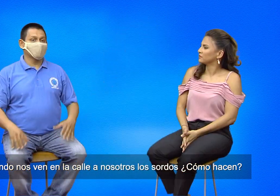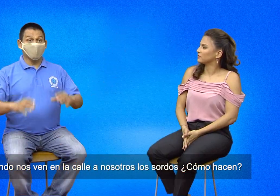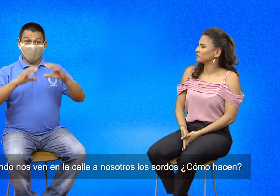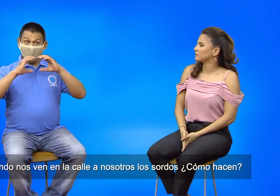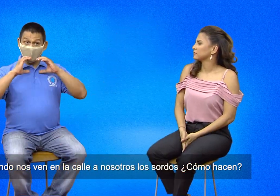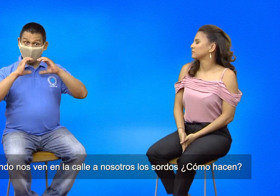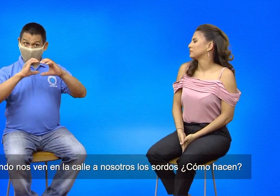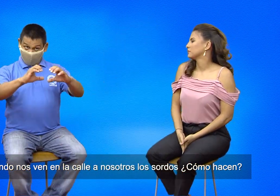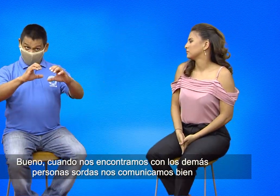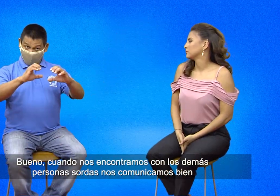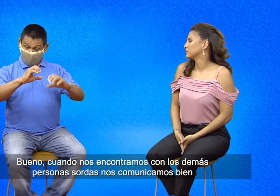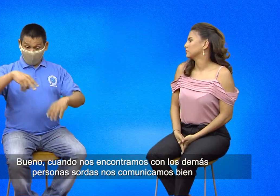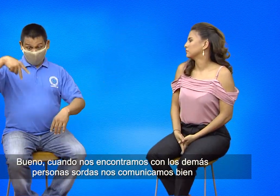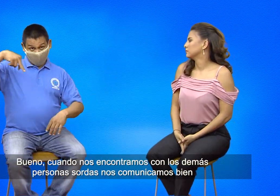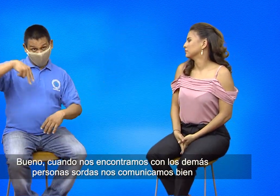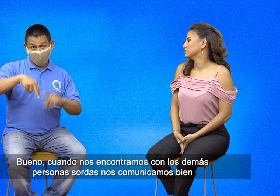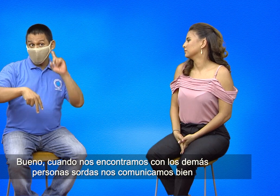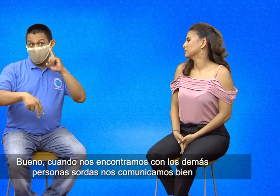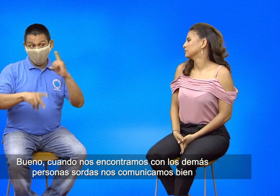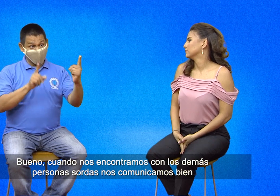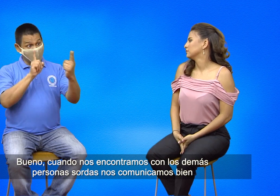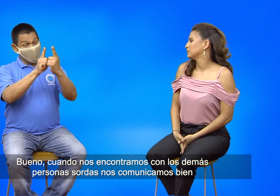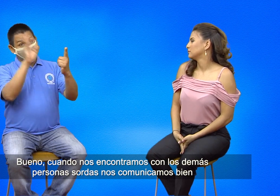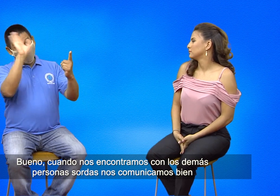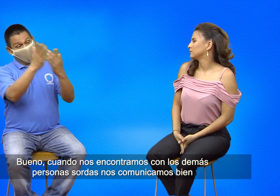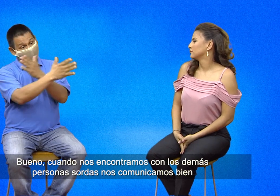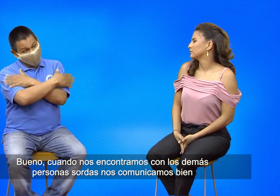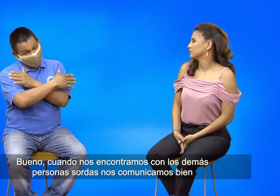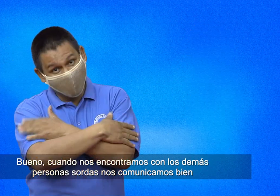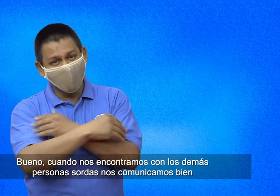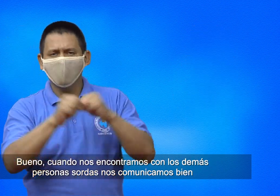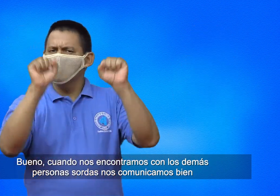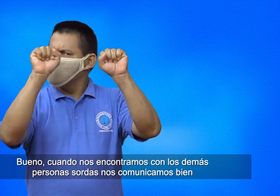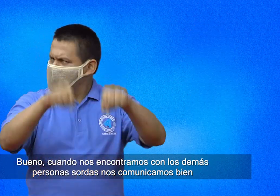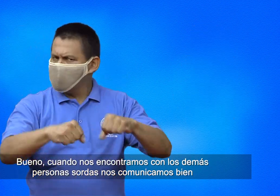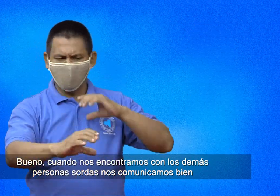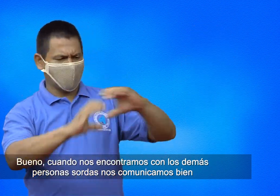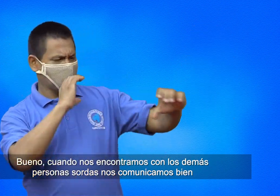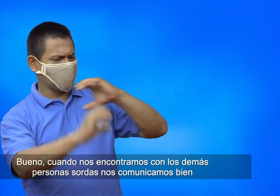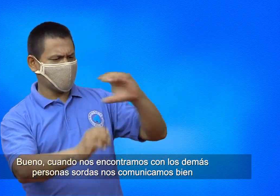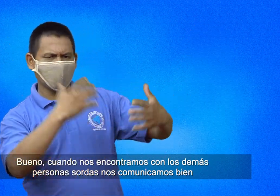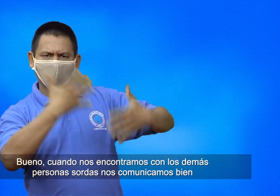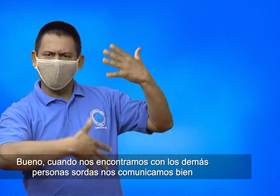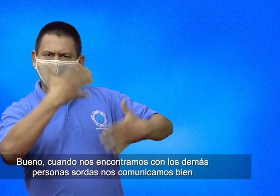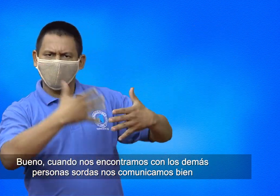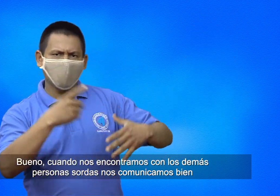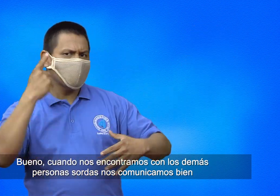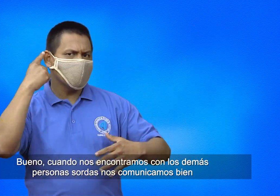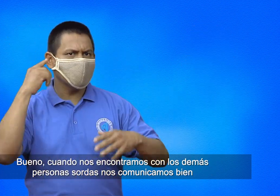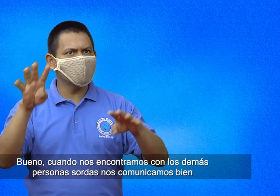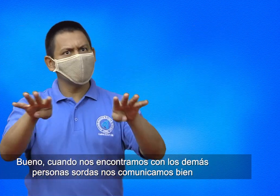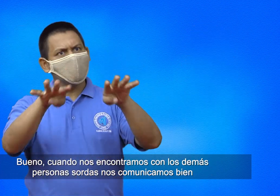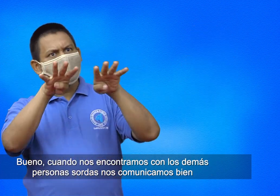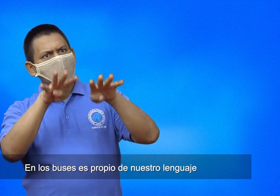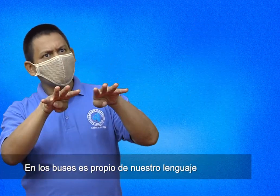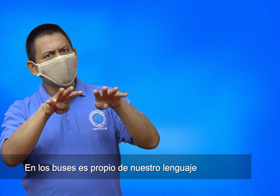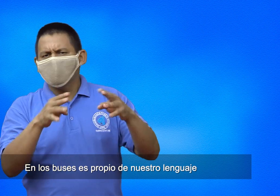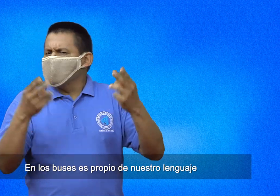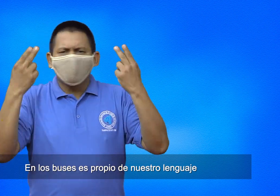sordos como hacen bueno cuando nos encontramos con demás personas sordas nos comunicamos bien en los buses